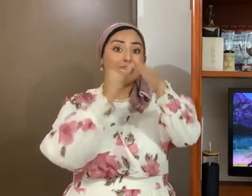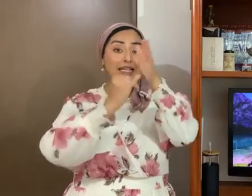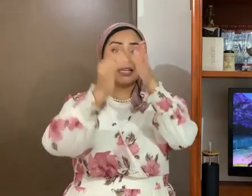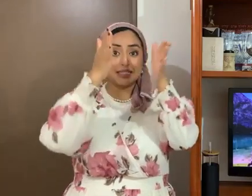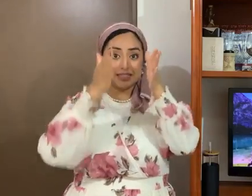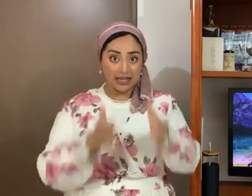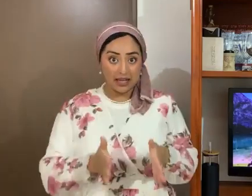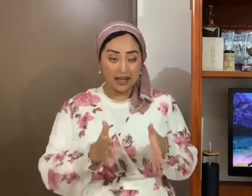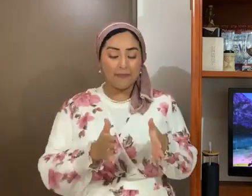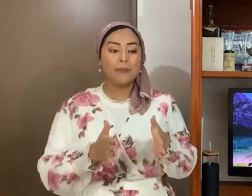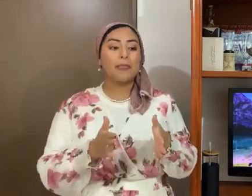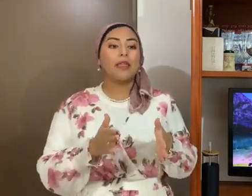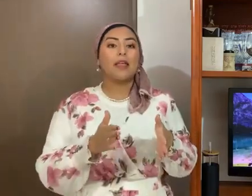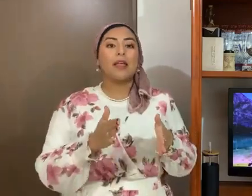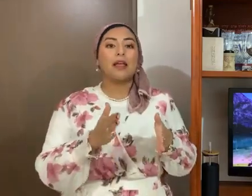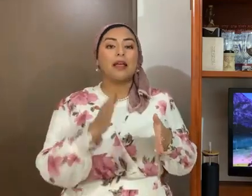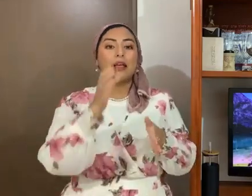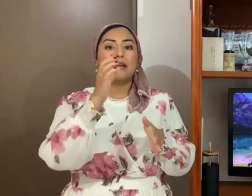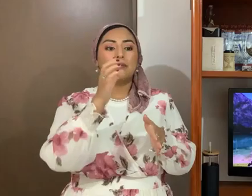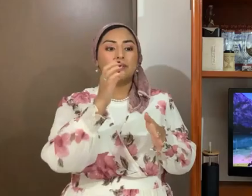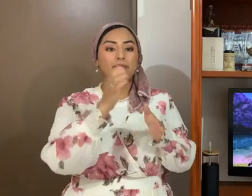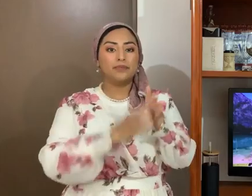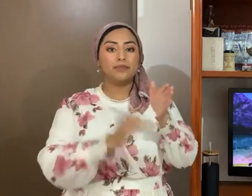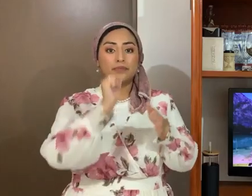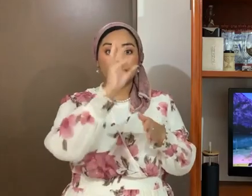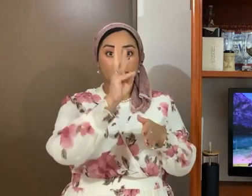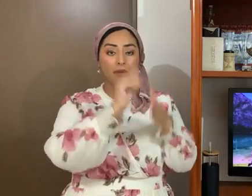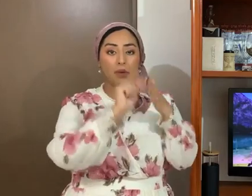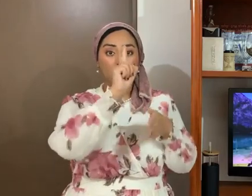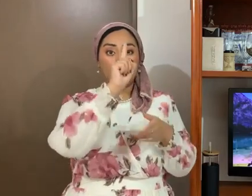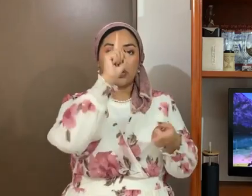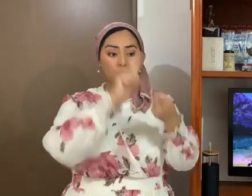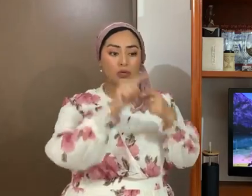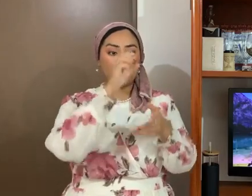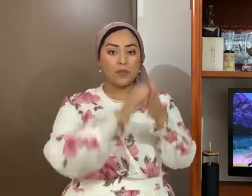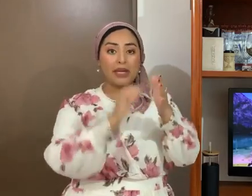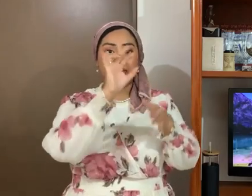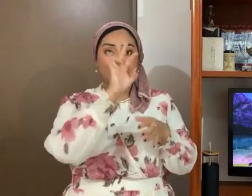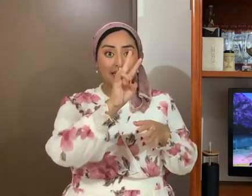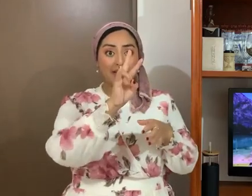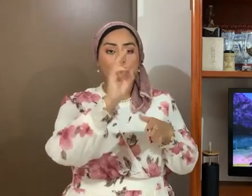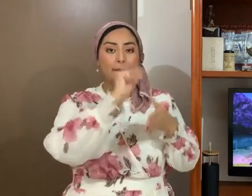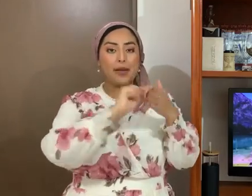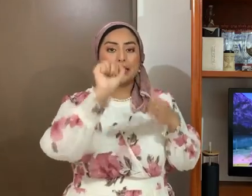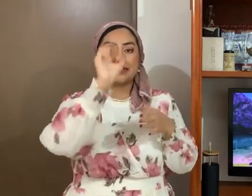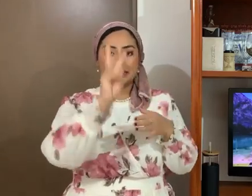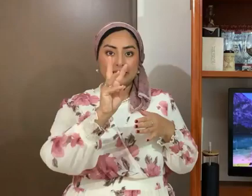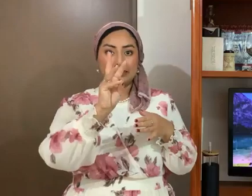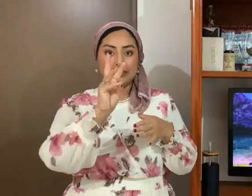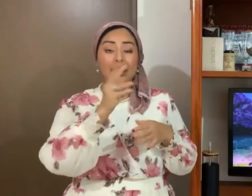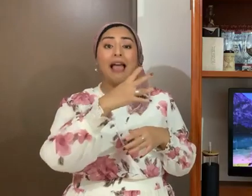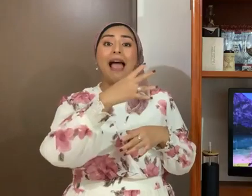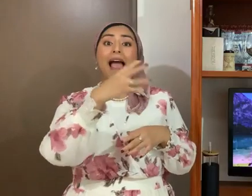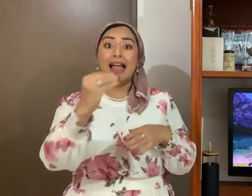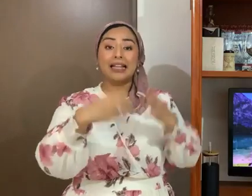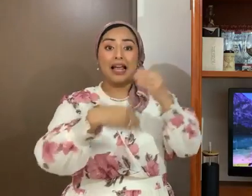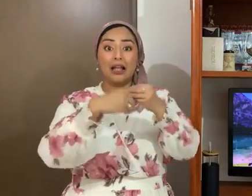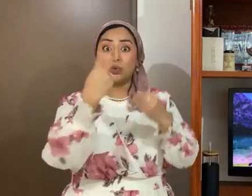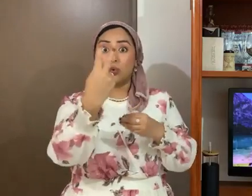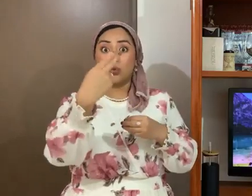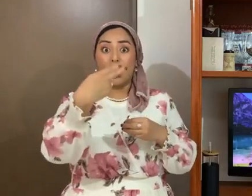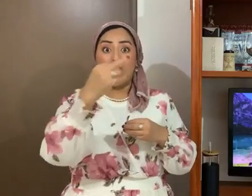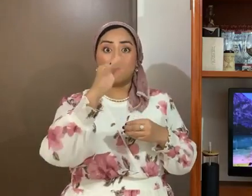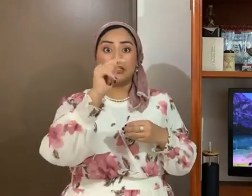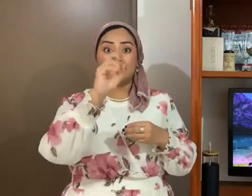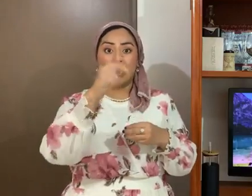la haftará, es Isaías 6, verso 1 al capítulo 7, verso 6. Y además, este tiene dos